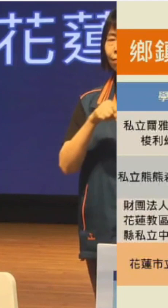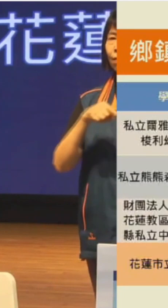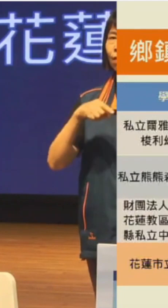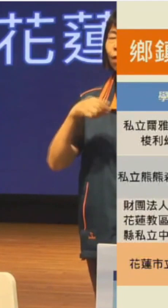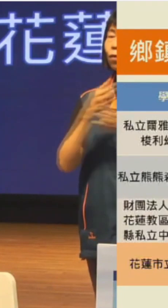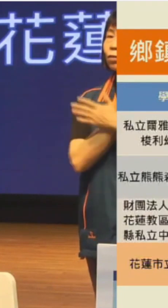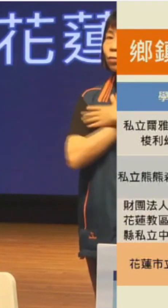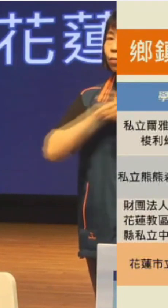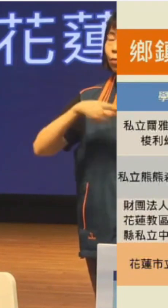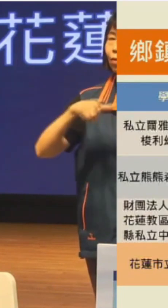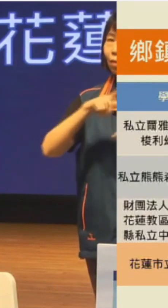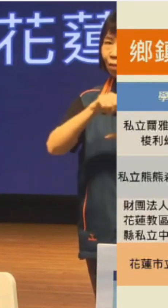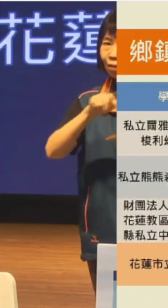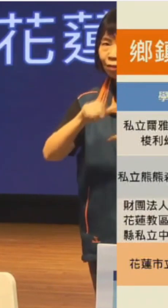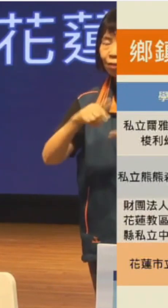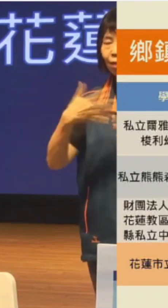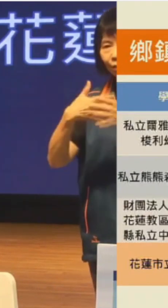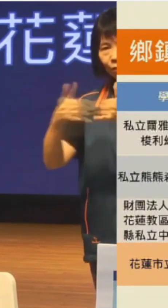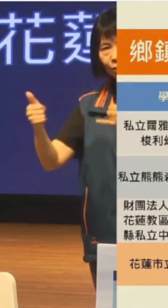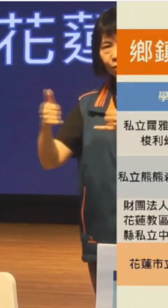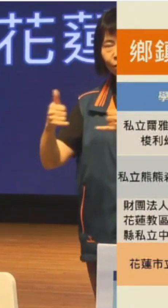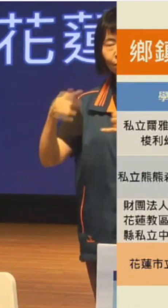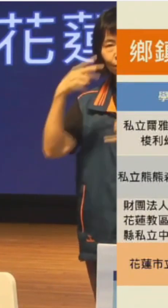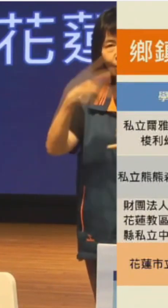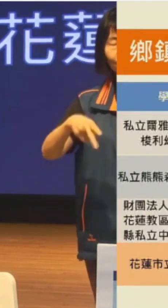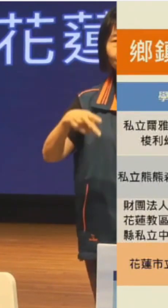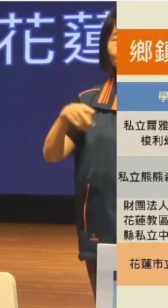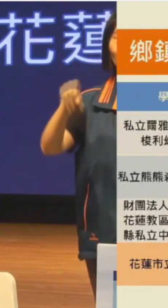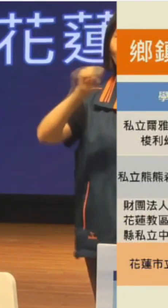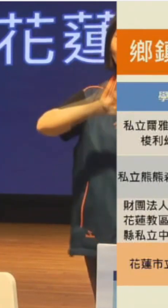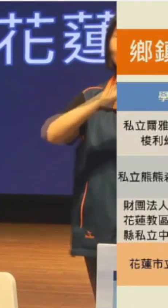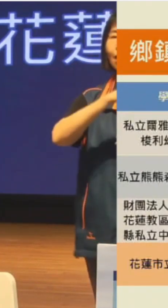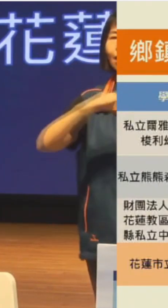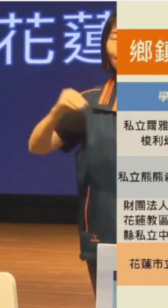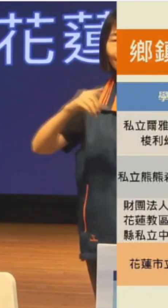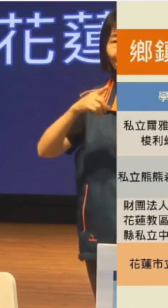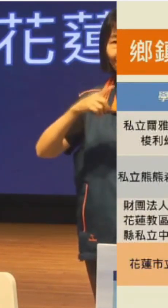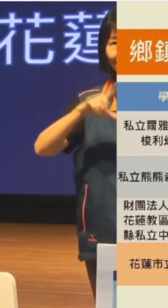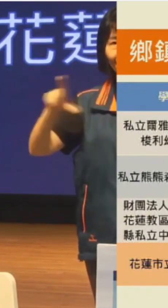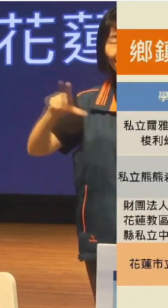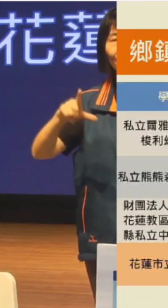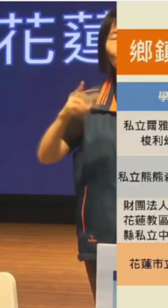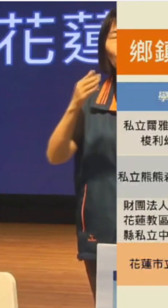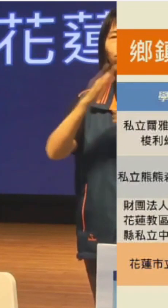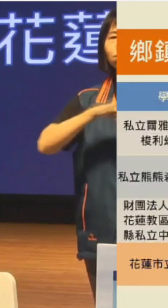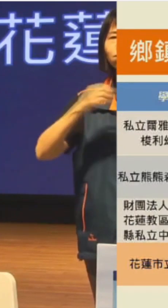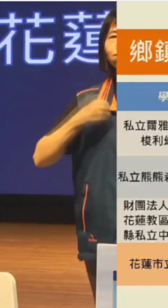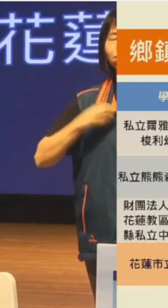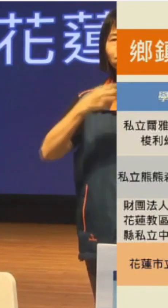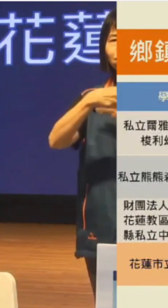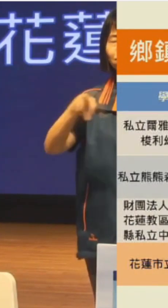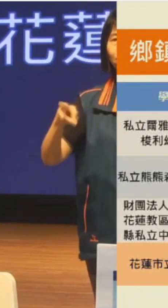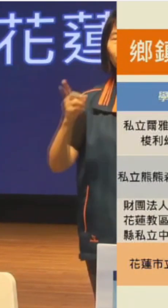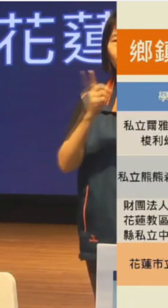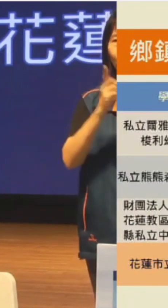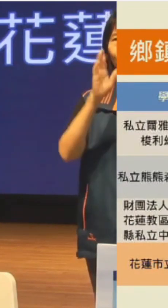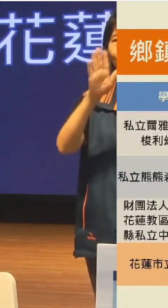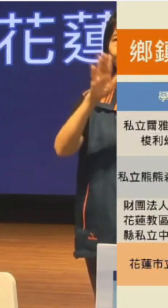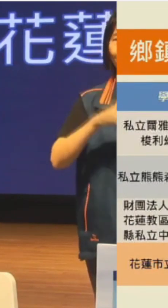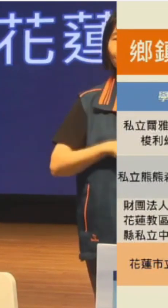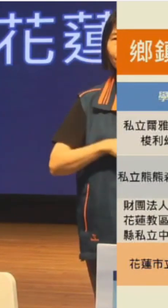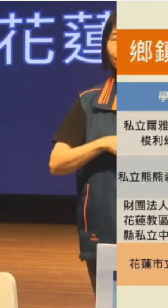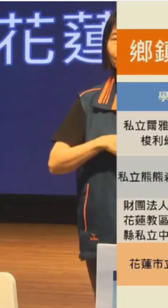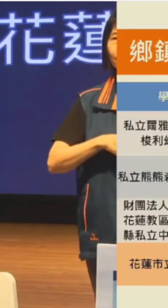园内里面有老师跟学生和小加拿大的补习班确诊者有接触，所